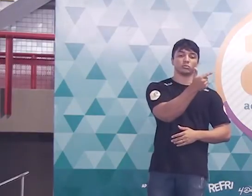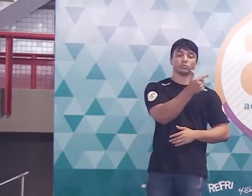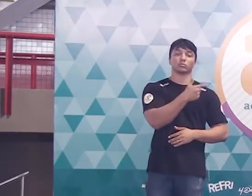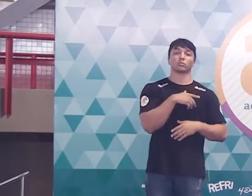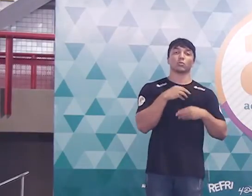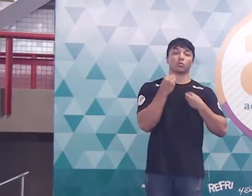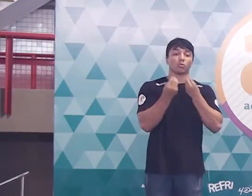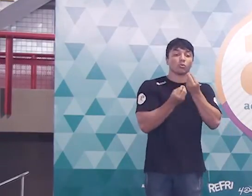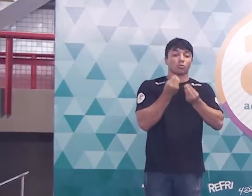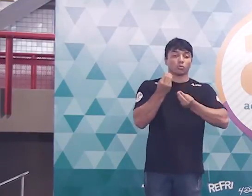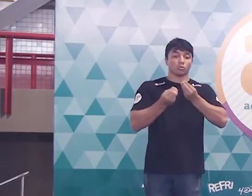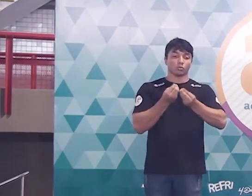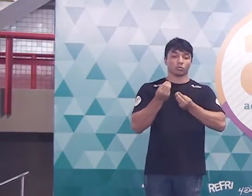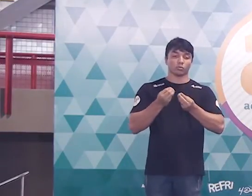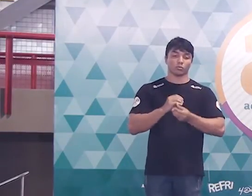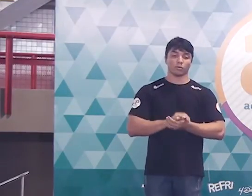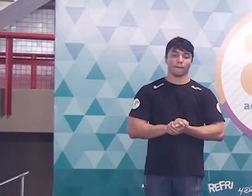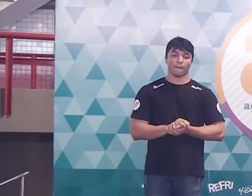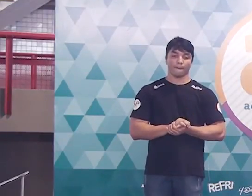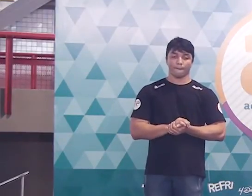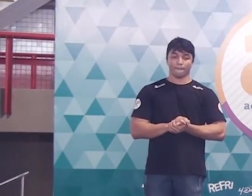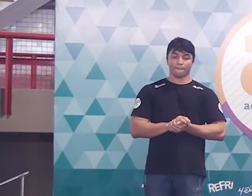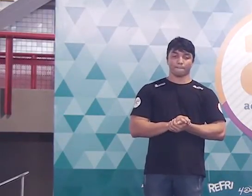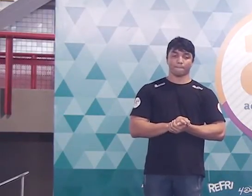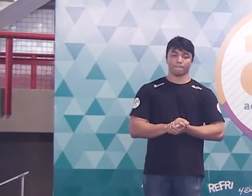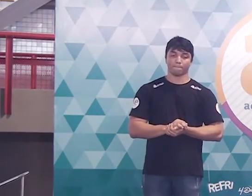Nitrogênio. Ele quer saber como é que você adquire o nitrogênio, certo?